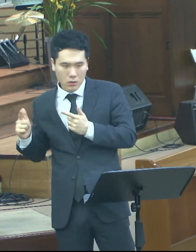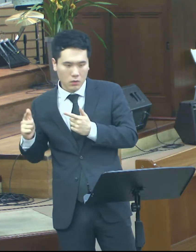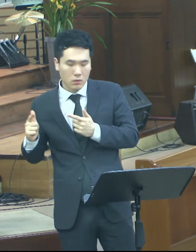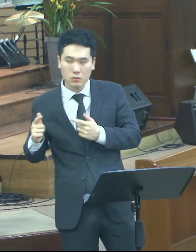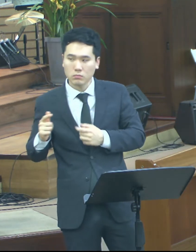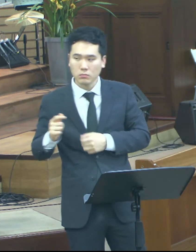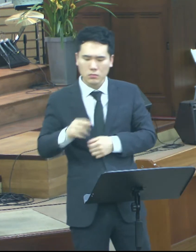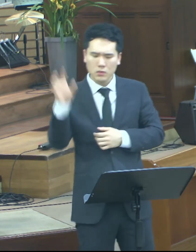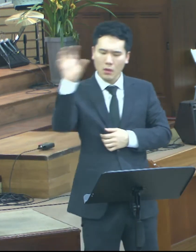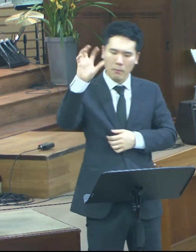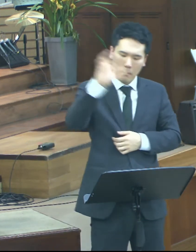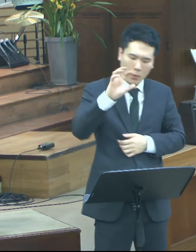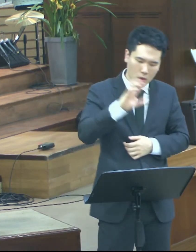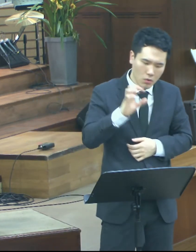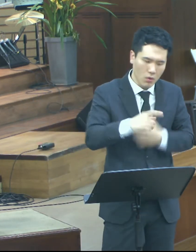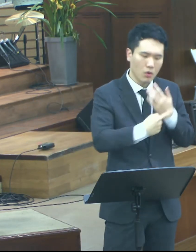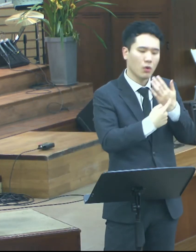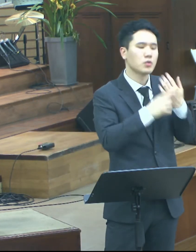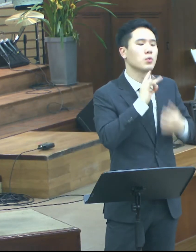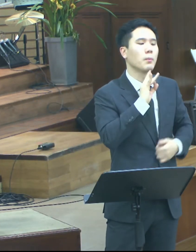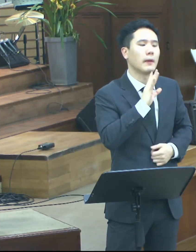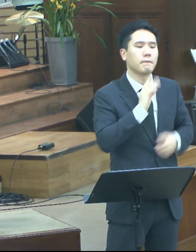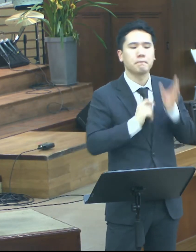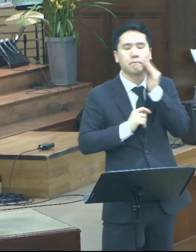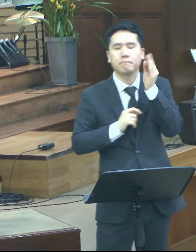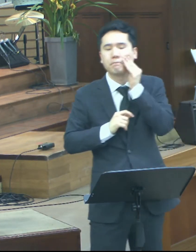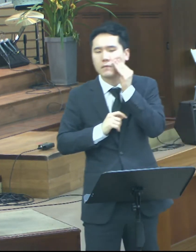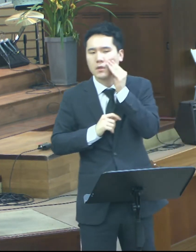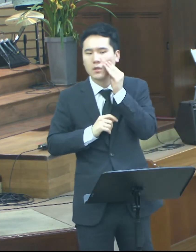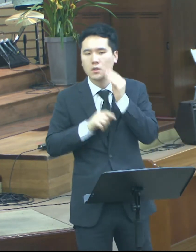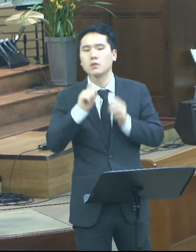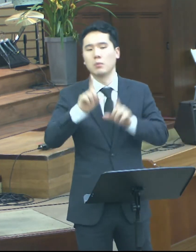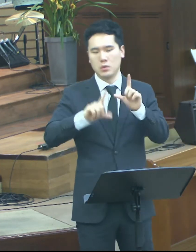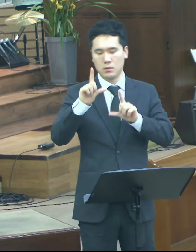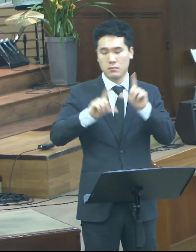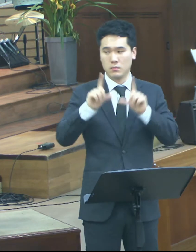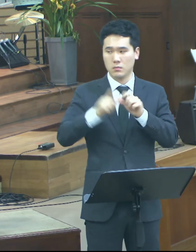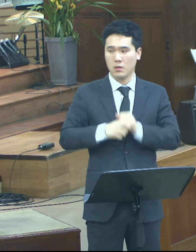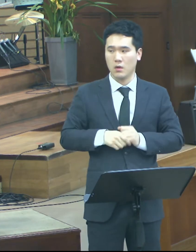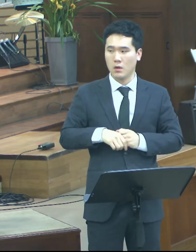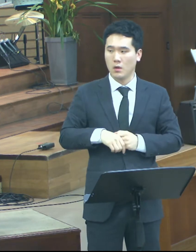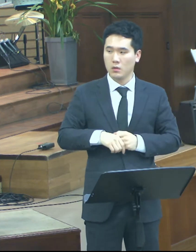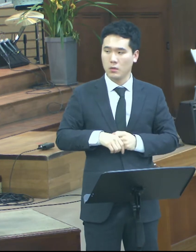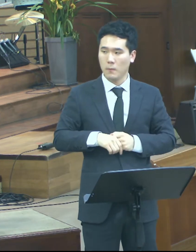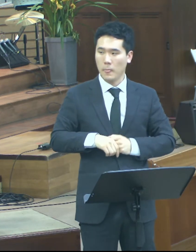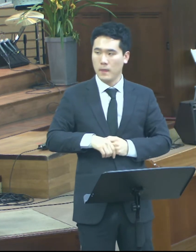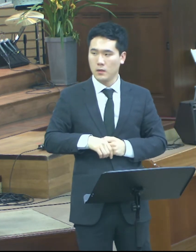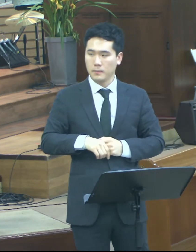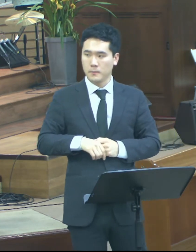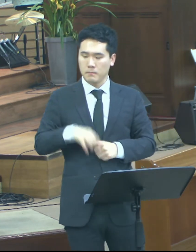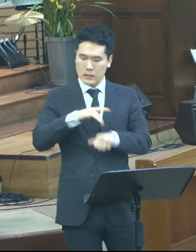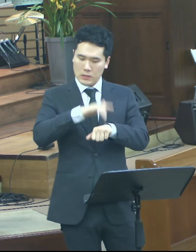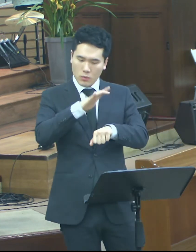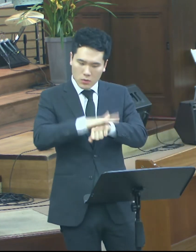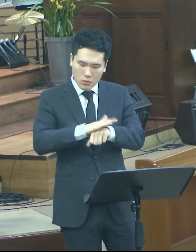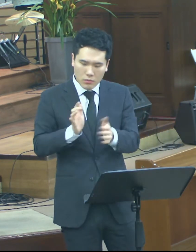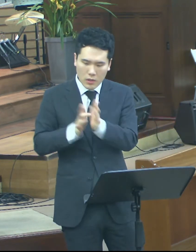반복해서 뭔가 종교적 계속 행위를 하다 보면 거기에 진실성이 빠지고 습관적으로 예수를 믿고 예배를 드리다 보면